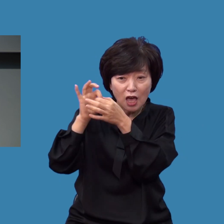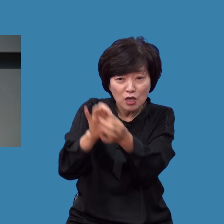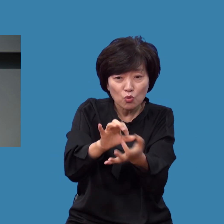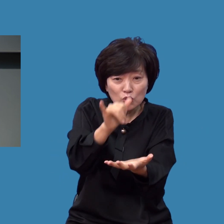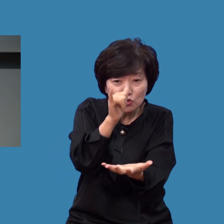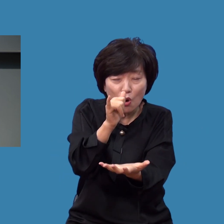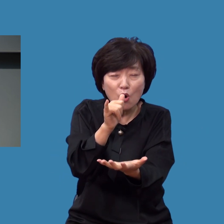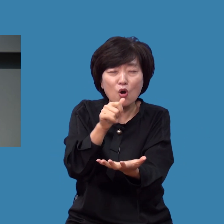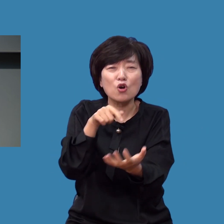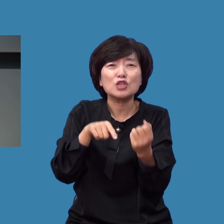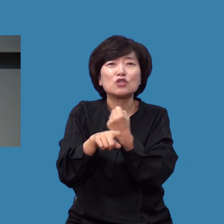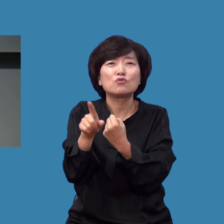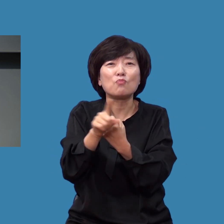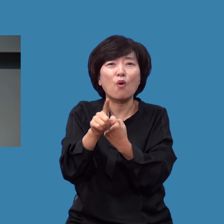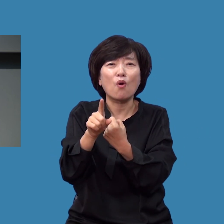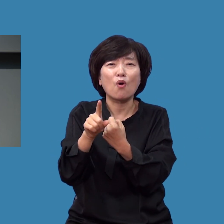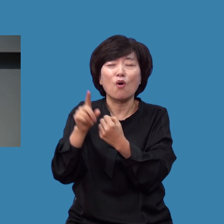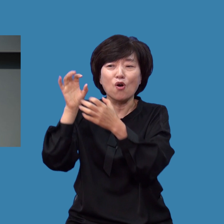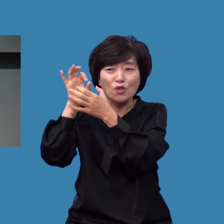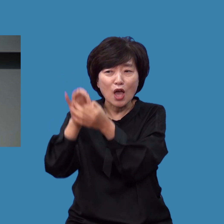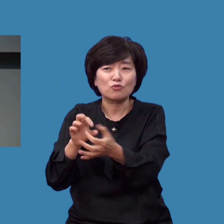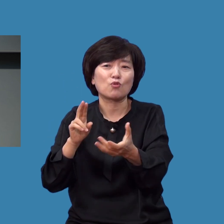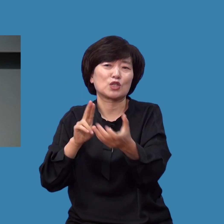역사가 계속 일어났다는 거야.